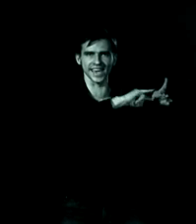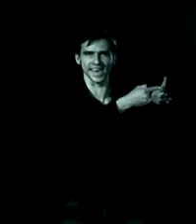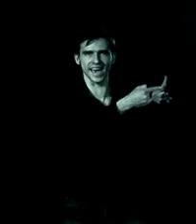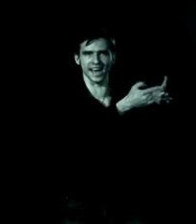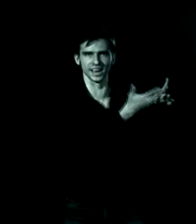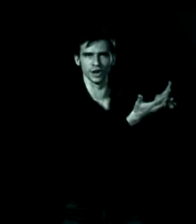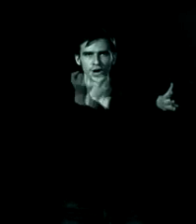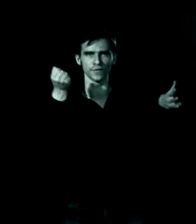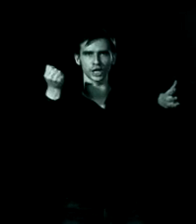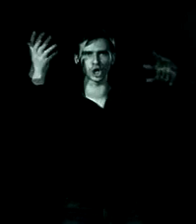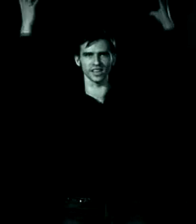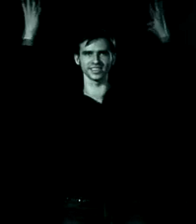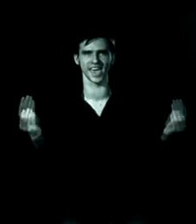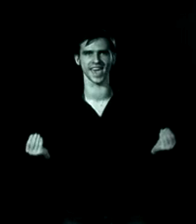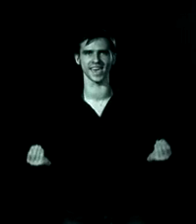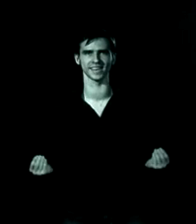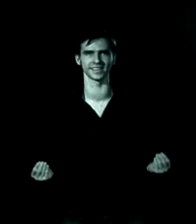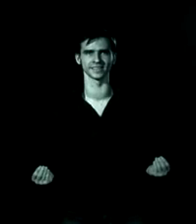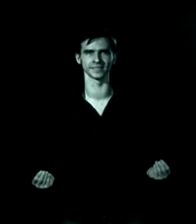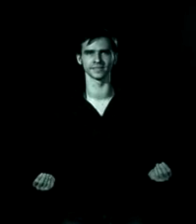календаря выхвачен